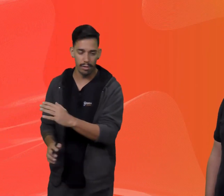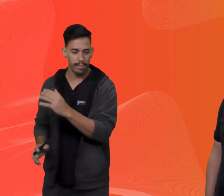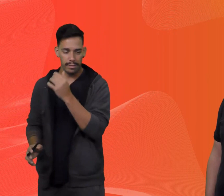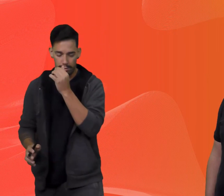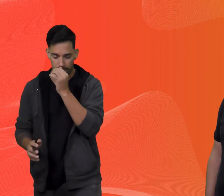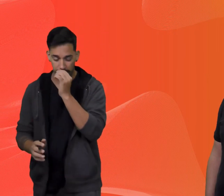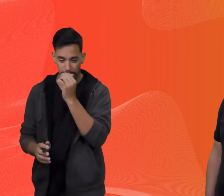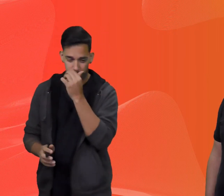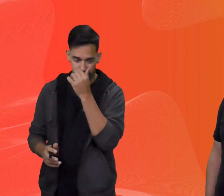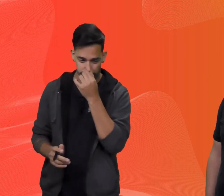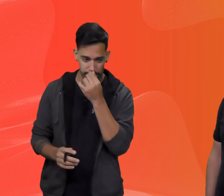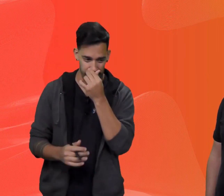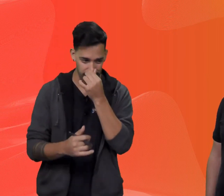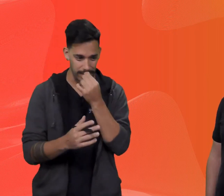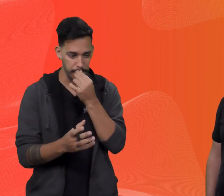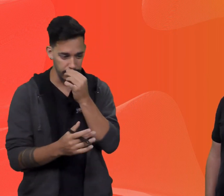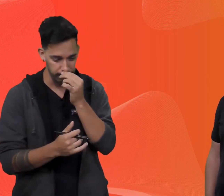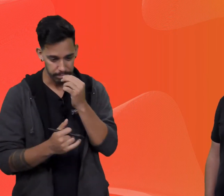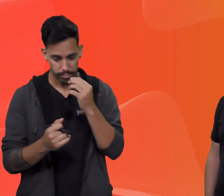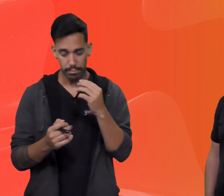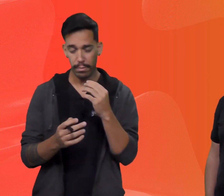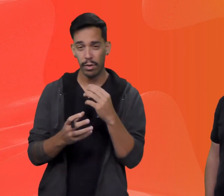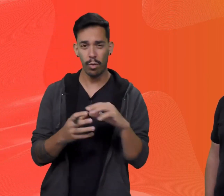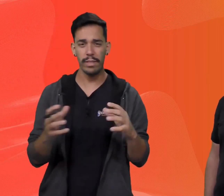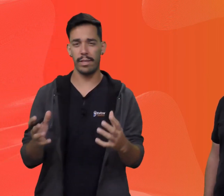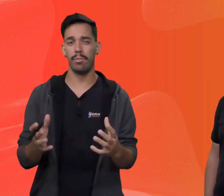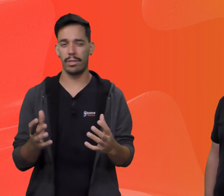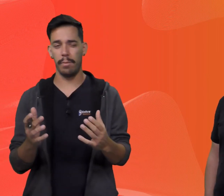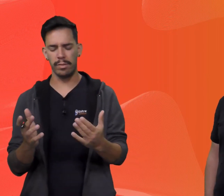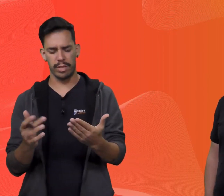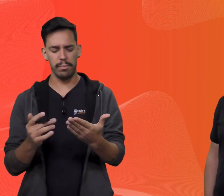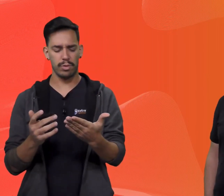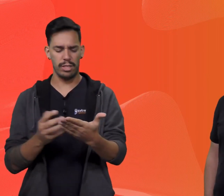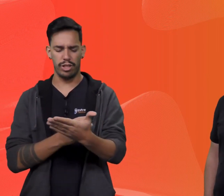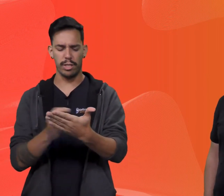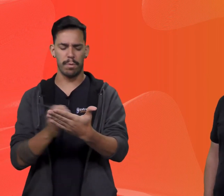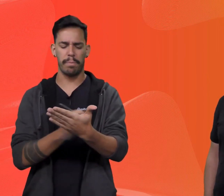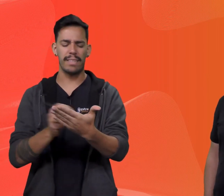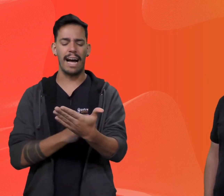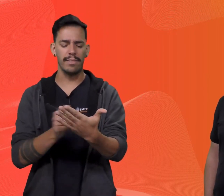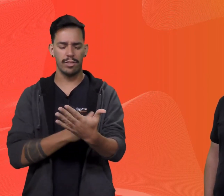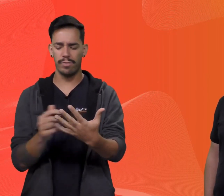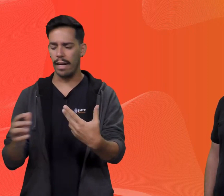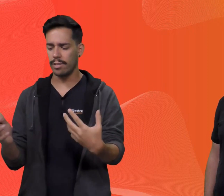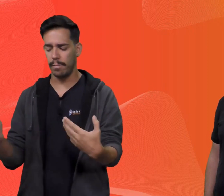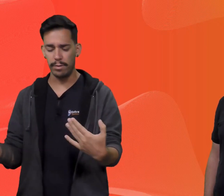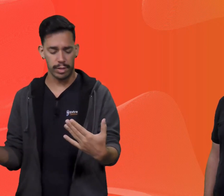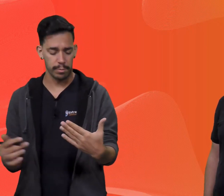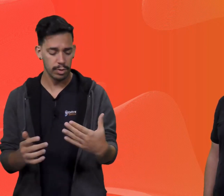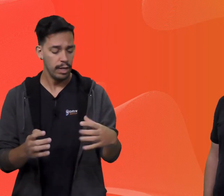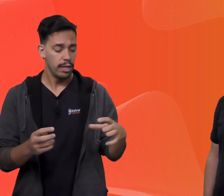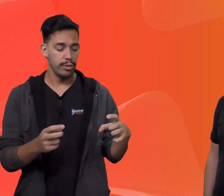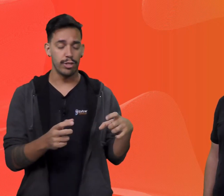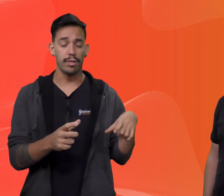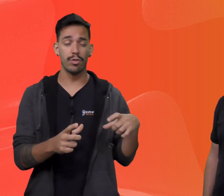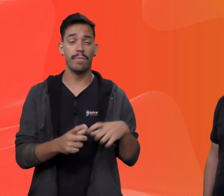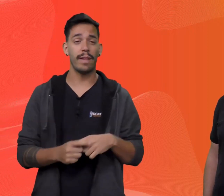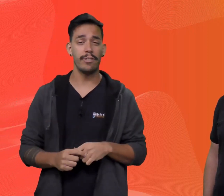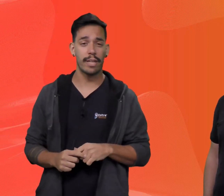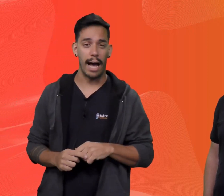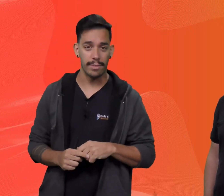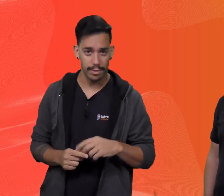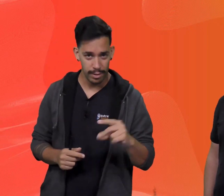10. Não, ele não fez isso. O que ele sabia? Conhecia muitos elementos químicos e tinha as propriedades de vários elementos químicos. E